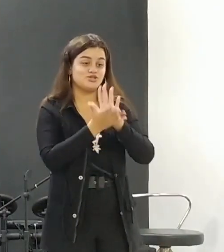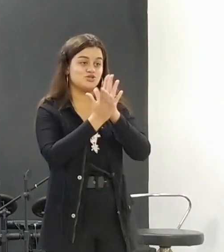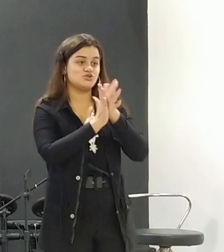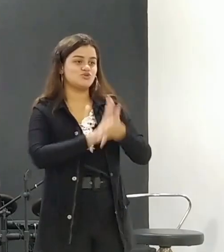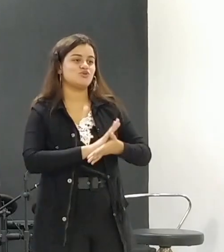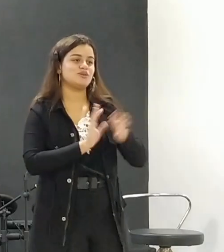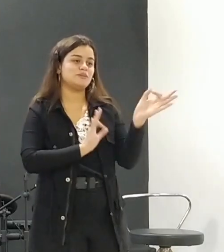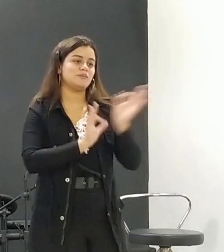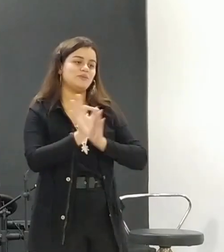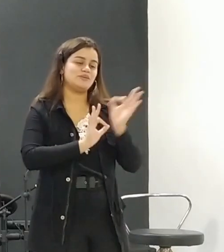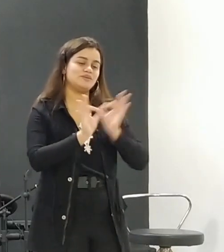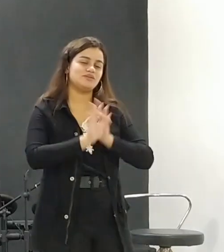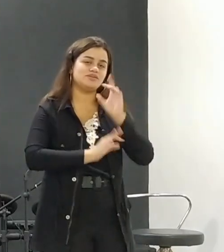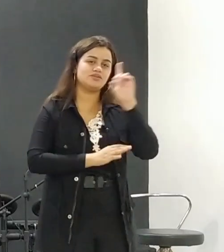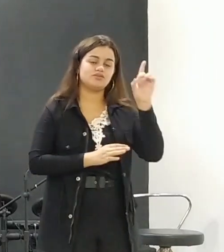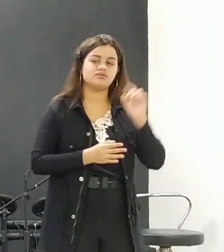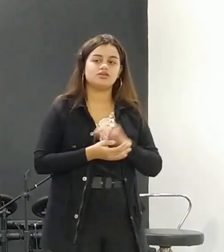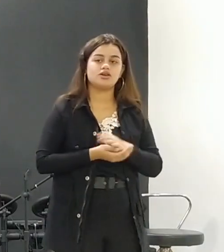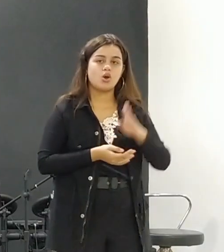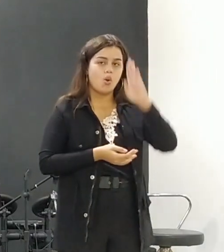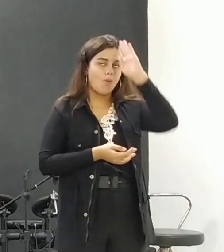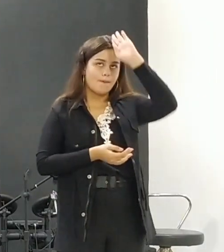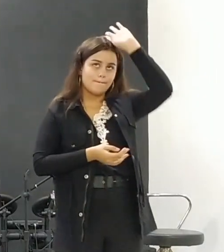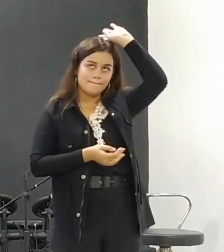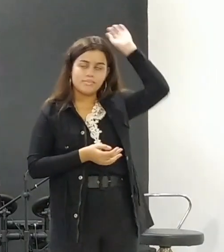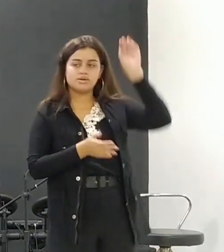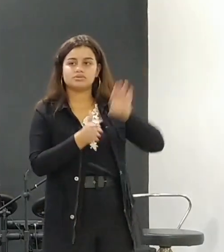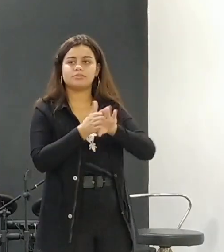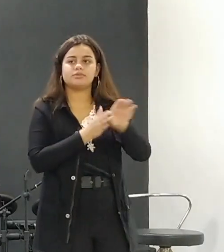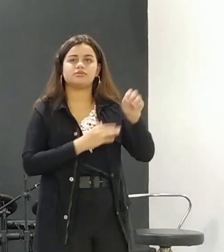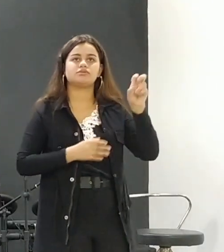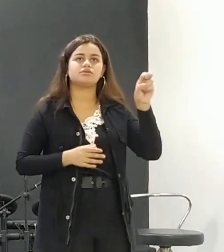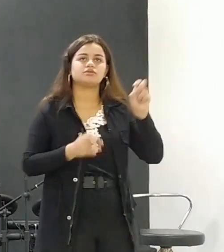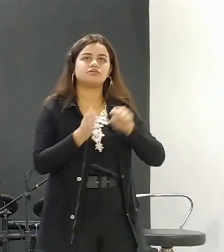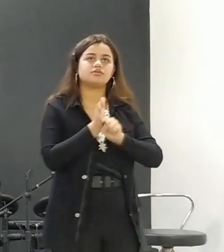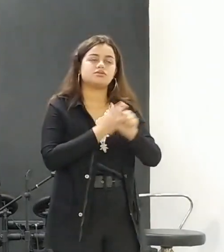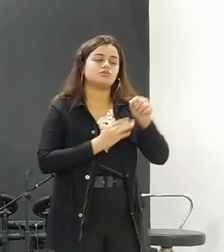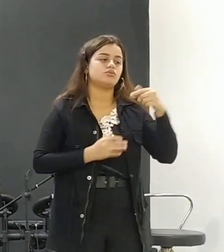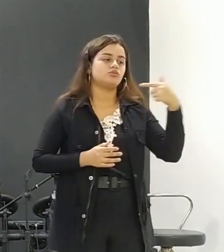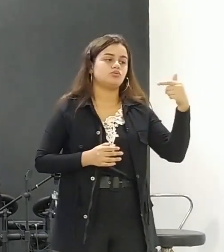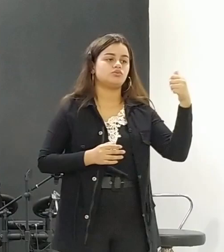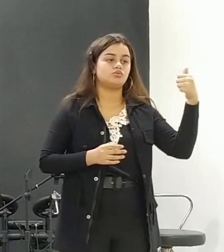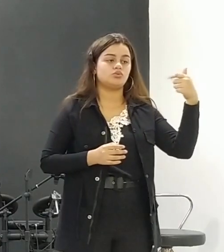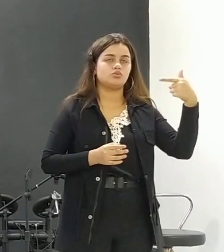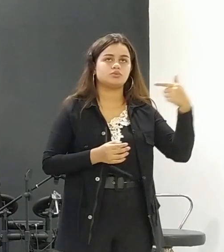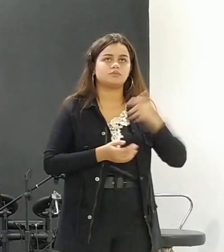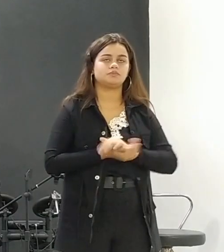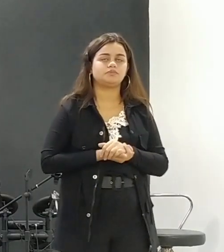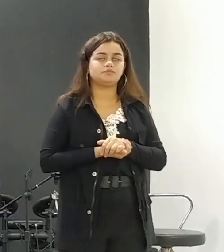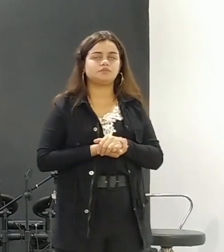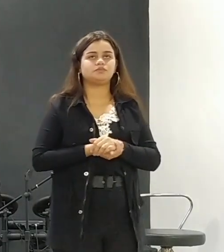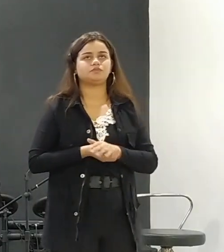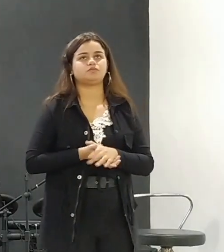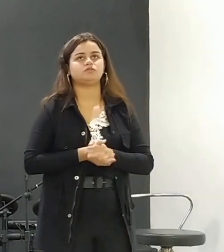esse projeto de Deus. Aí lá em Romanos 5,12, Paulo vai dizer para a gente assim, Romanos capítulo 5,